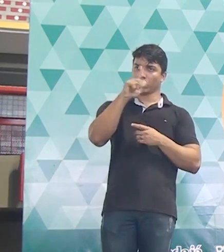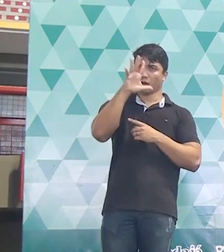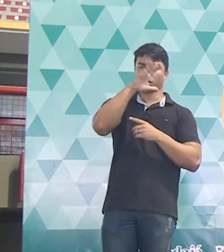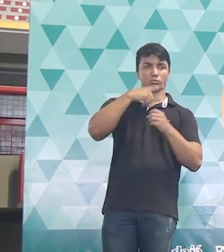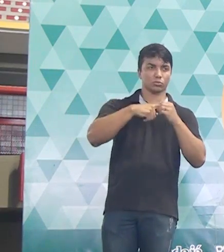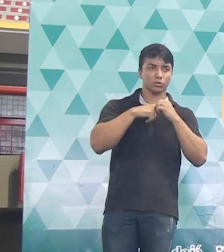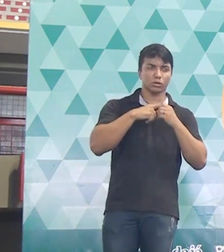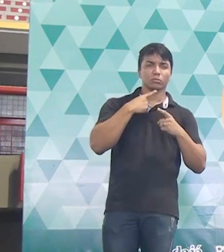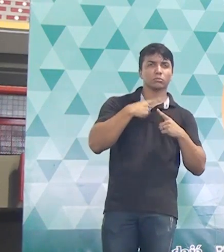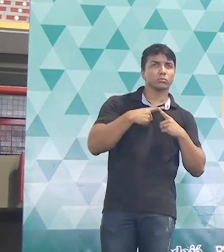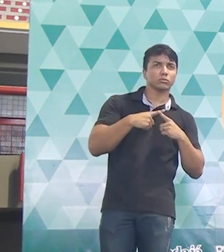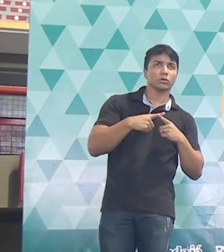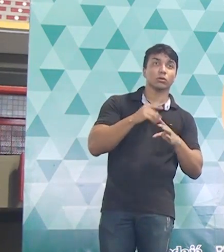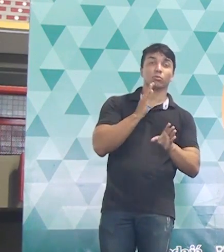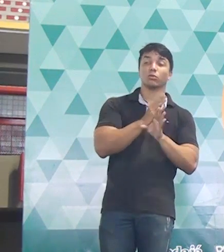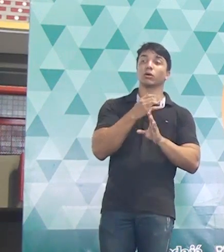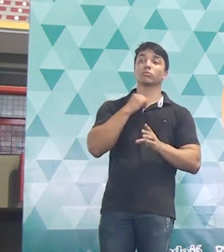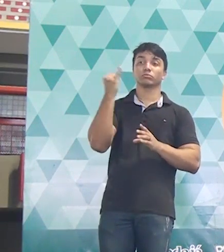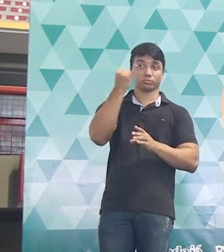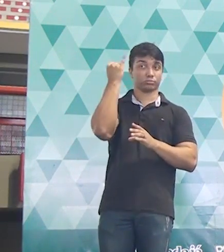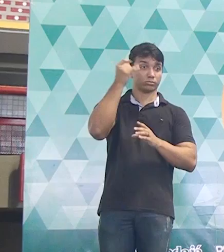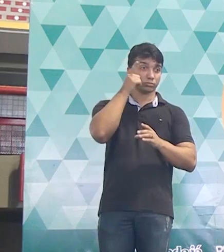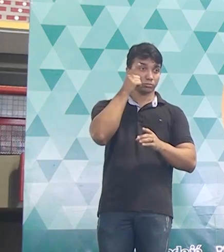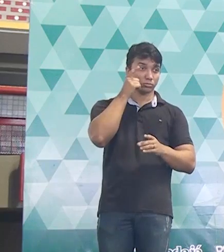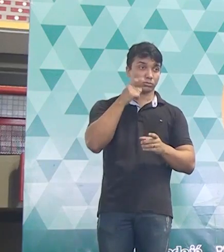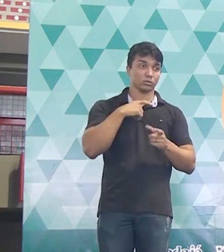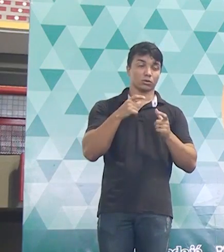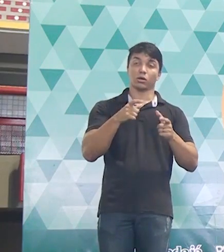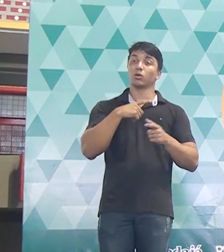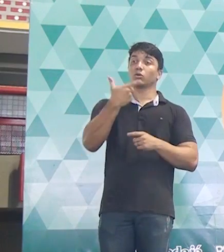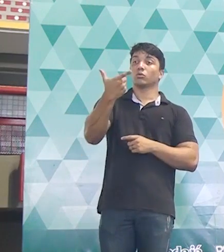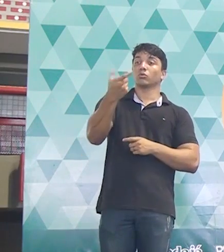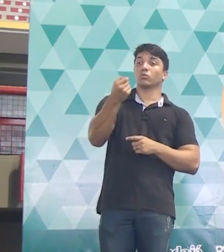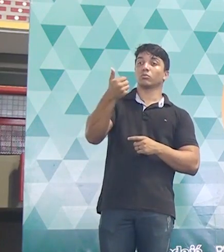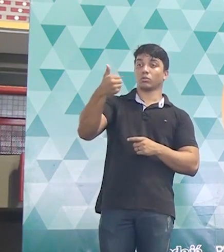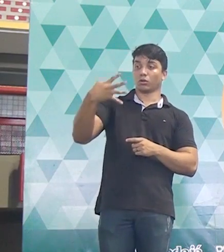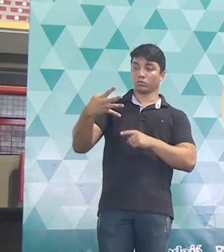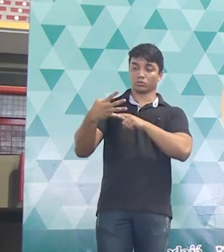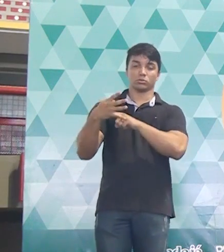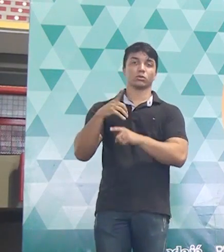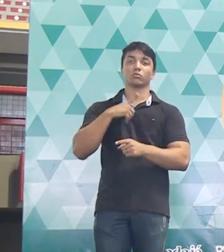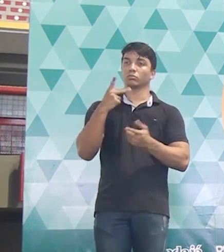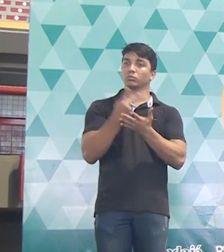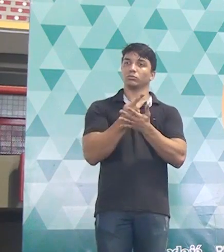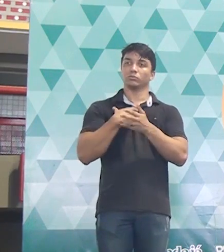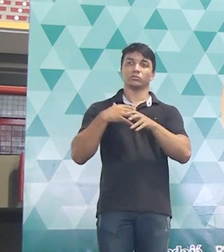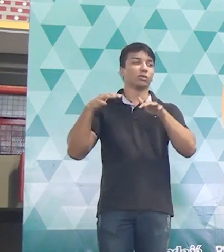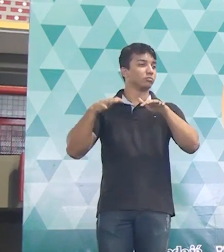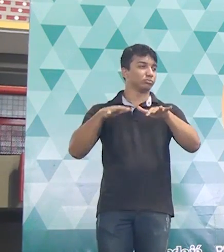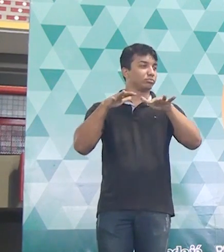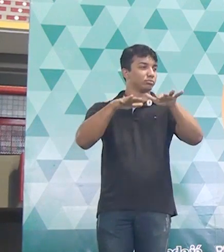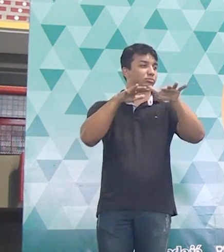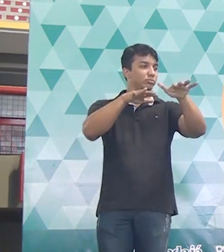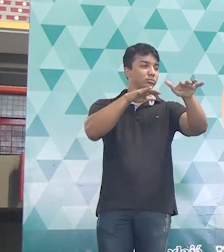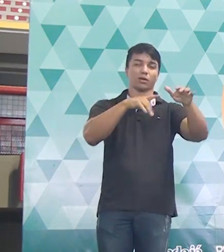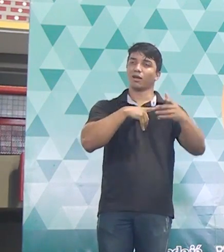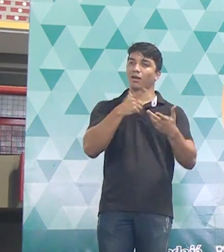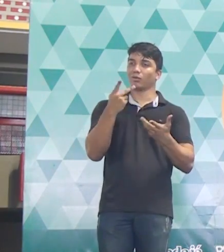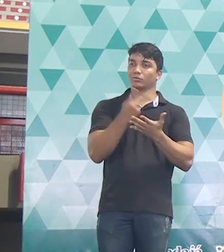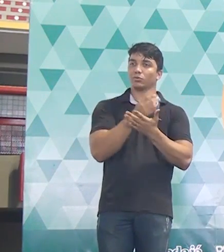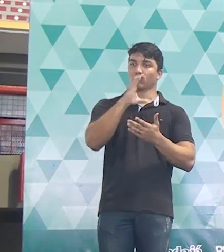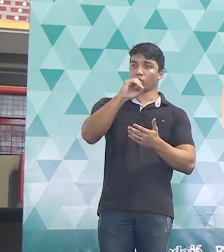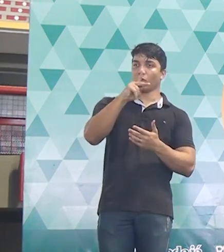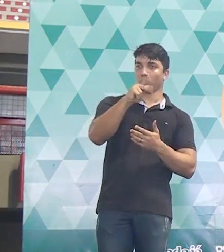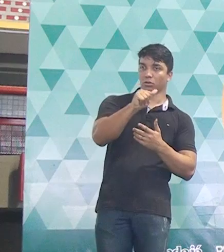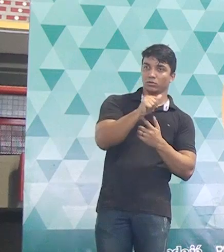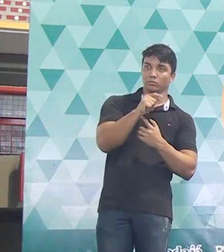Essa pergunta é importante porque tem muita questão sobre esse tema. 2014 foi um ano de muita manifestação, foi o ano da Copa do Mundo, porque a população